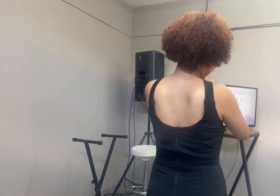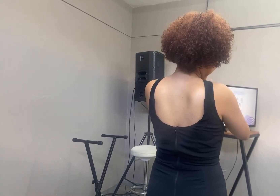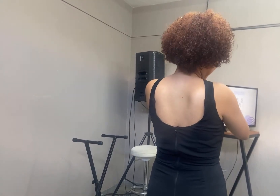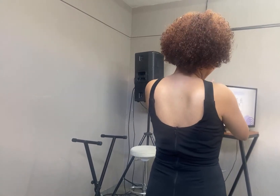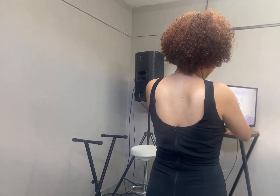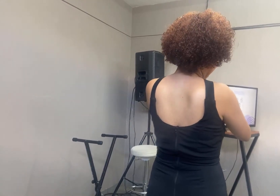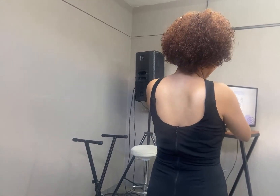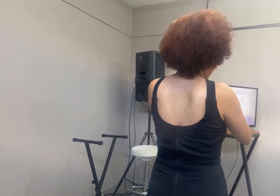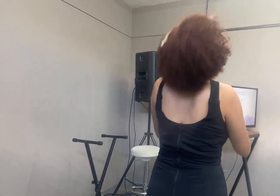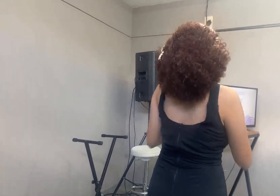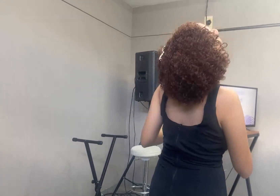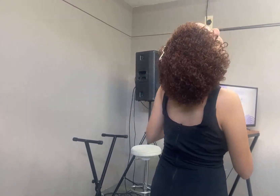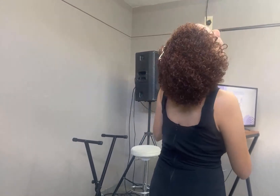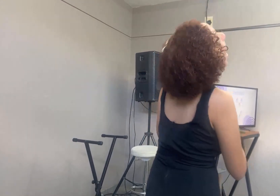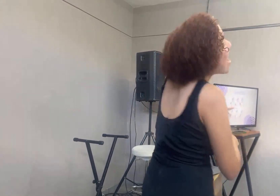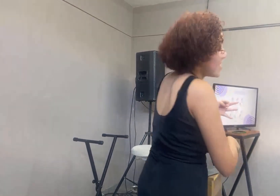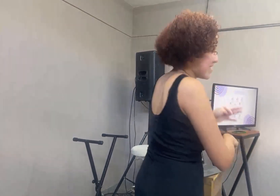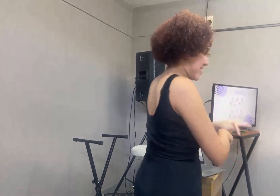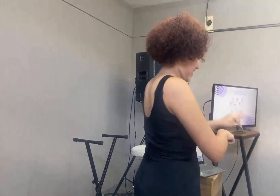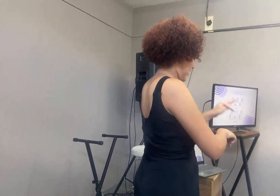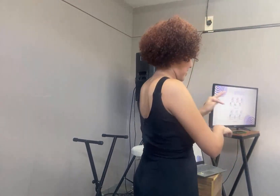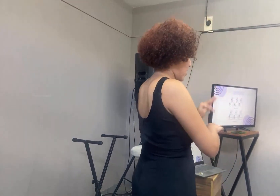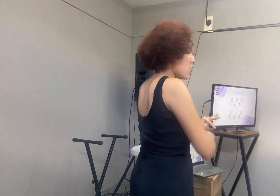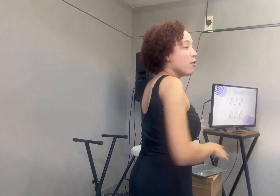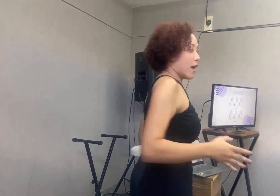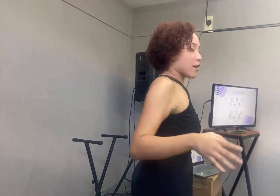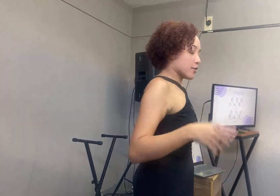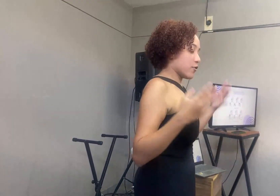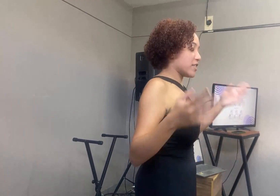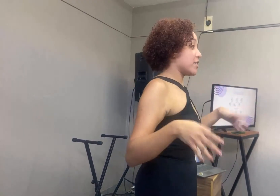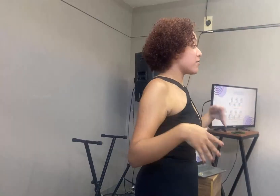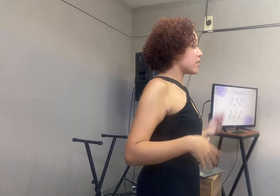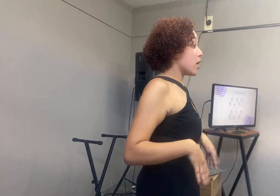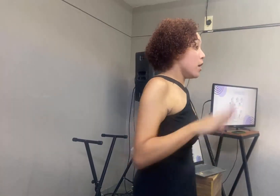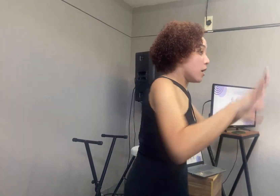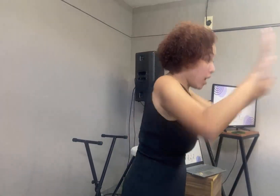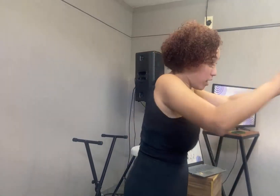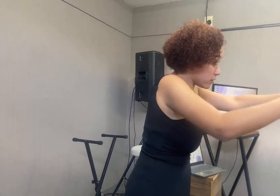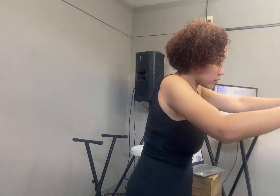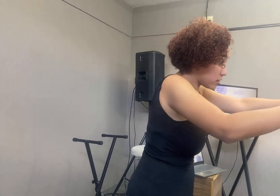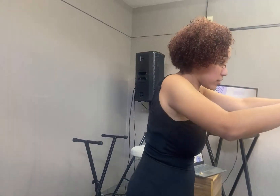falando fechar em outra coisa. Vai, mas fala assim, você fala Porque assim. se for com a mão aberta